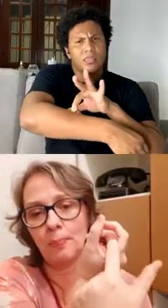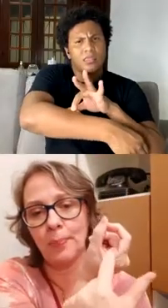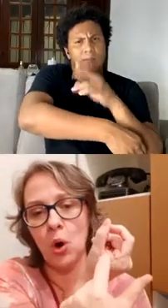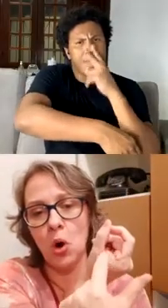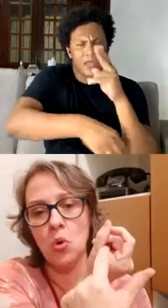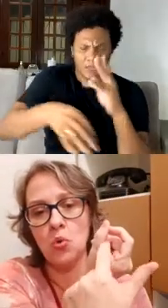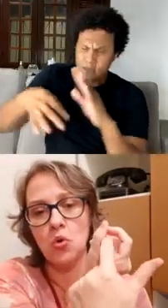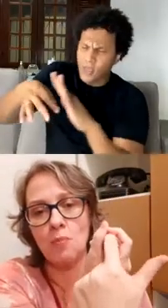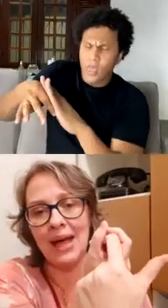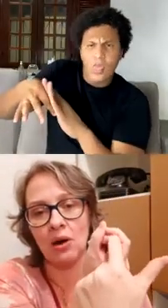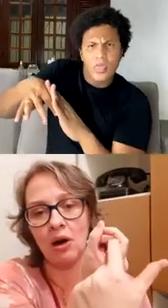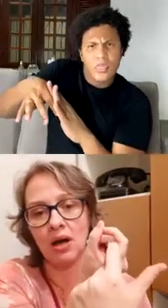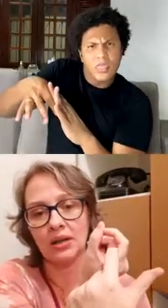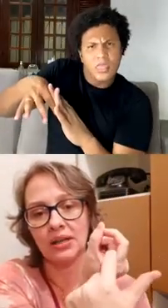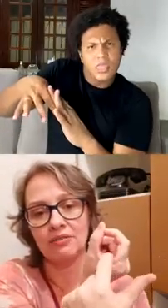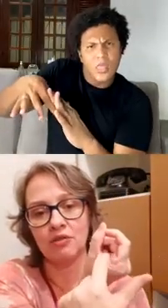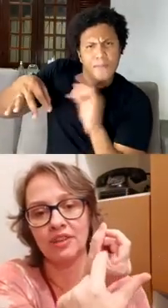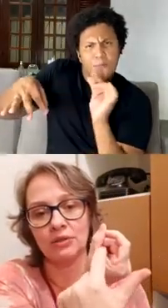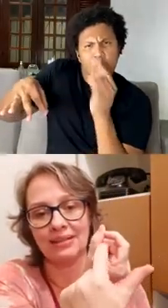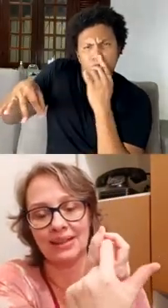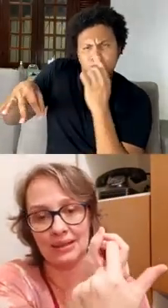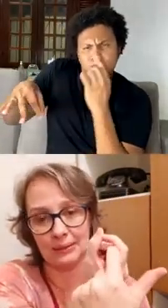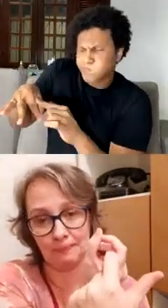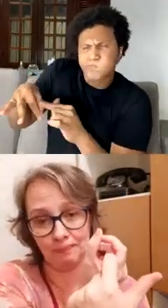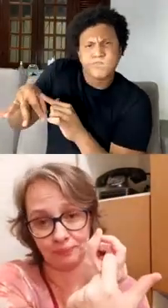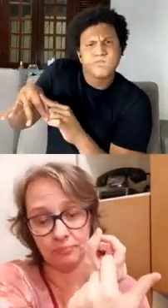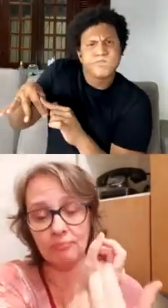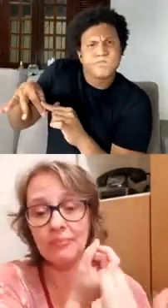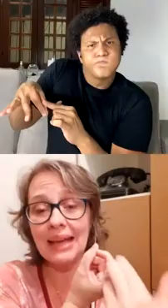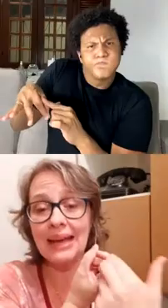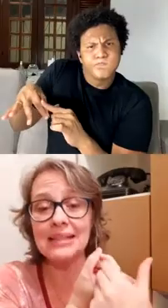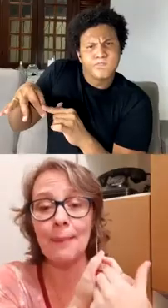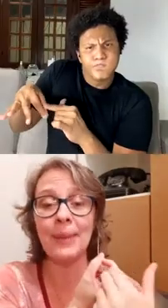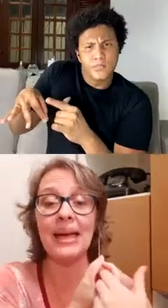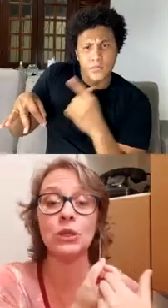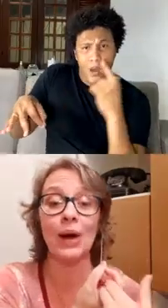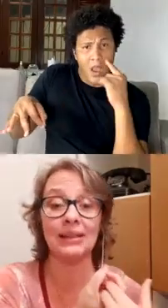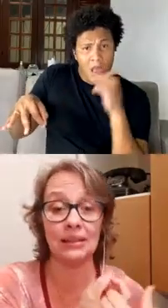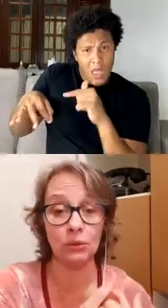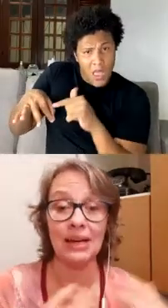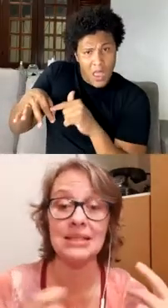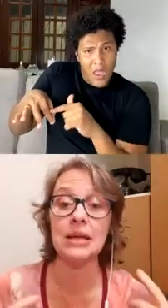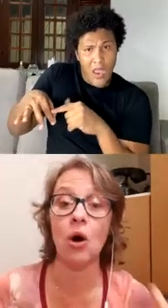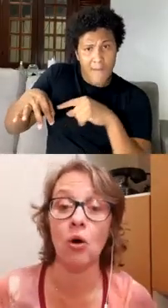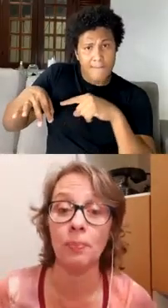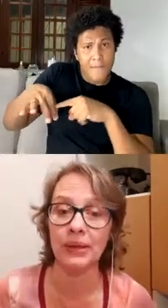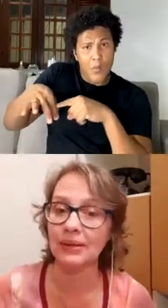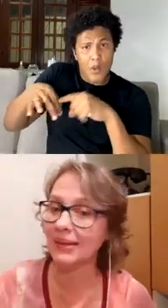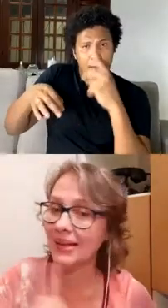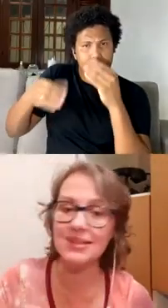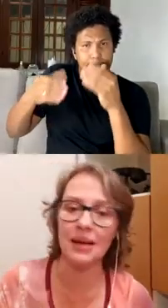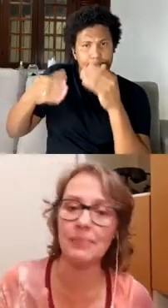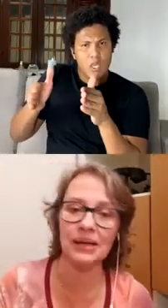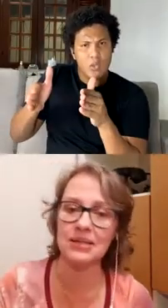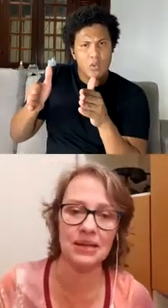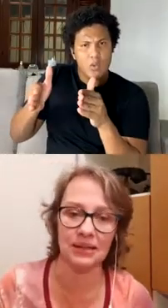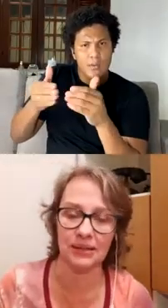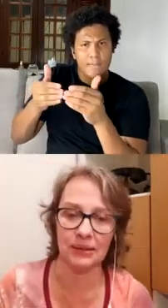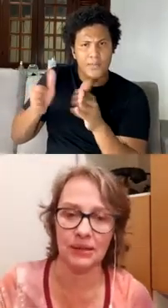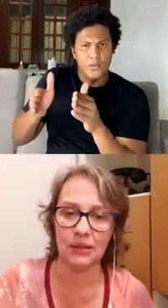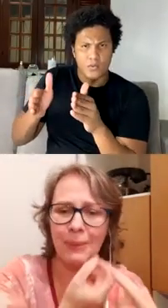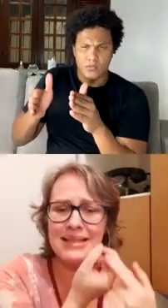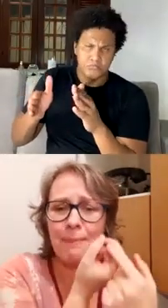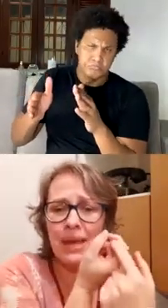Um pouco maior, envolvendo a entrada. Essa pele, no atrito, ela se rompe. Nem sempre ela